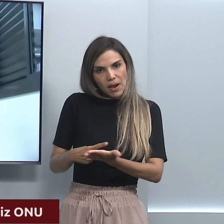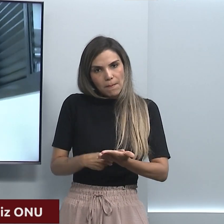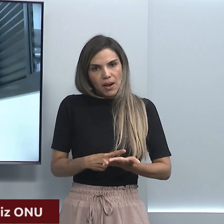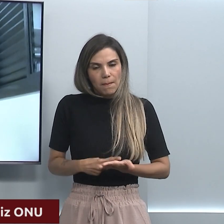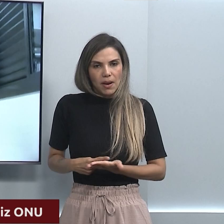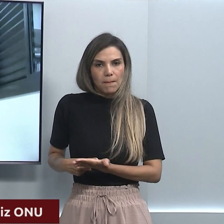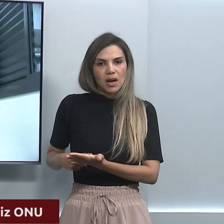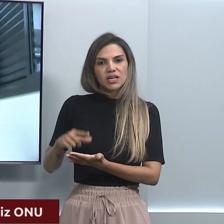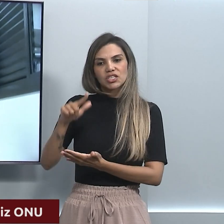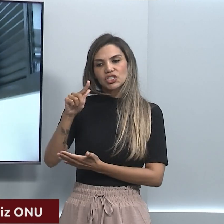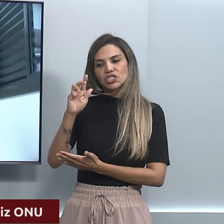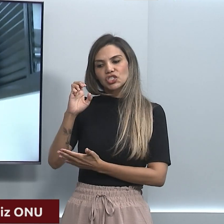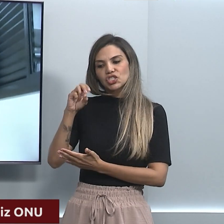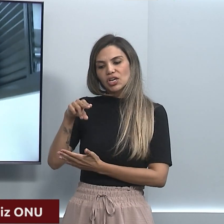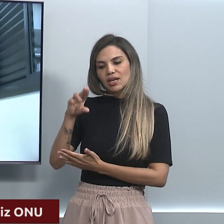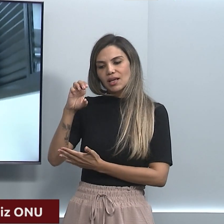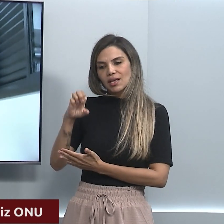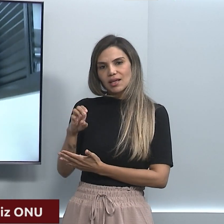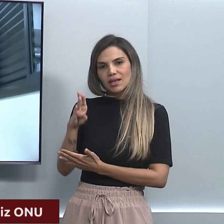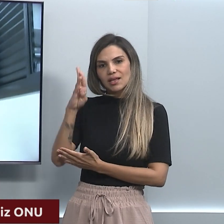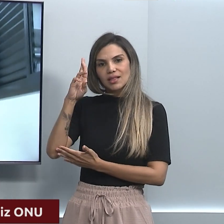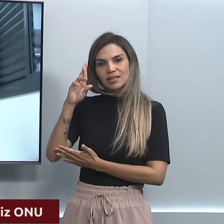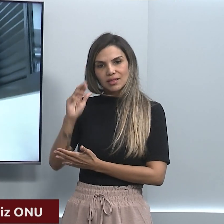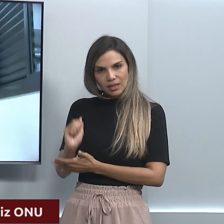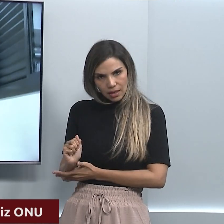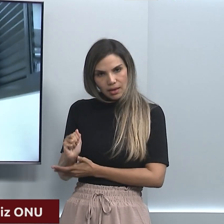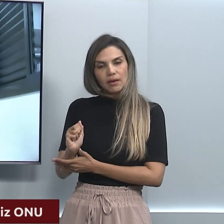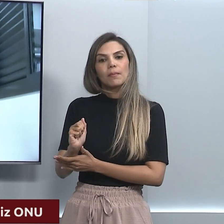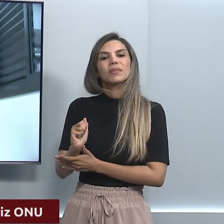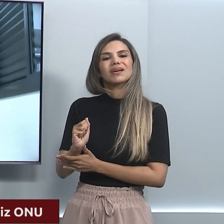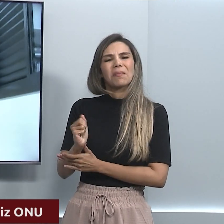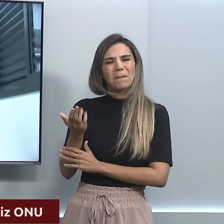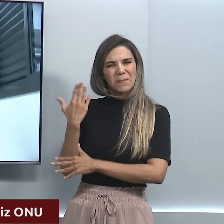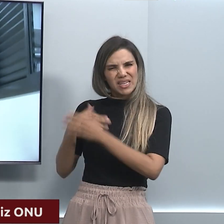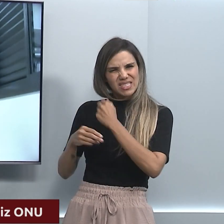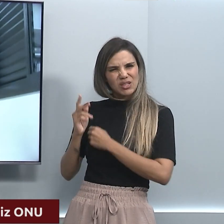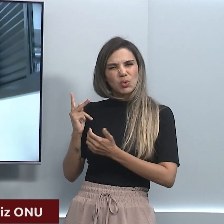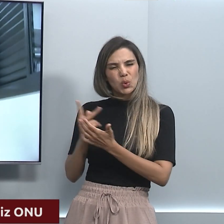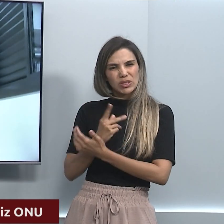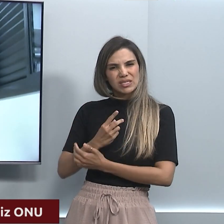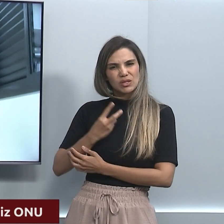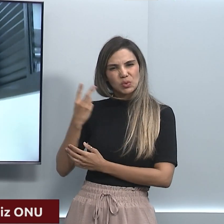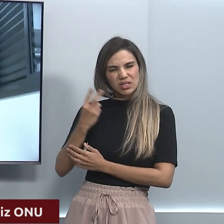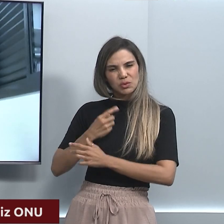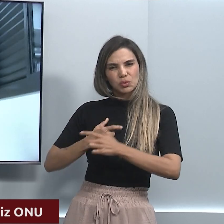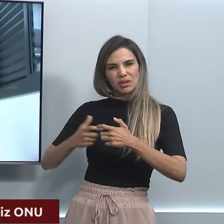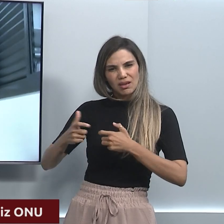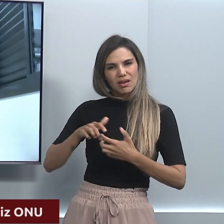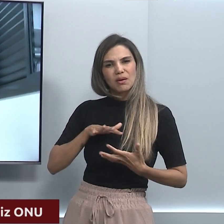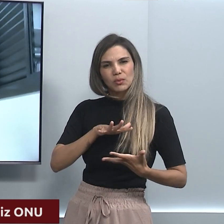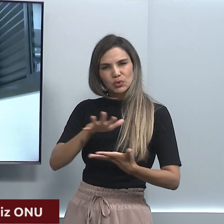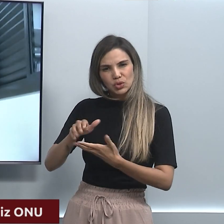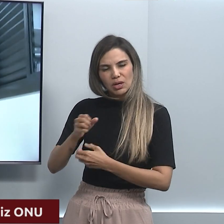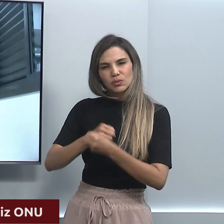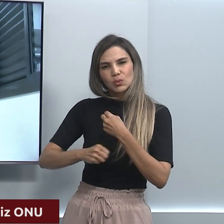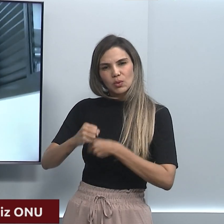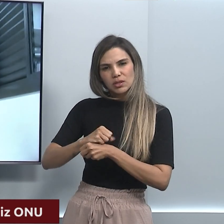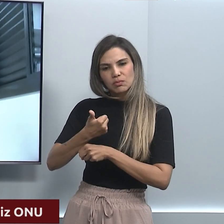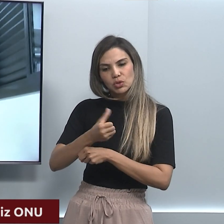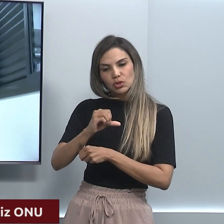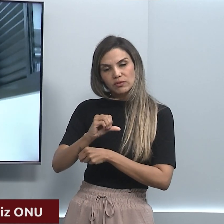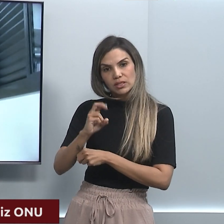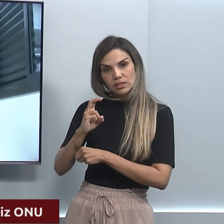do Refugiado, que ele foi pensado ali no contexto do pós-Segunda Guerra Mundial, em 1951. Depois,